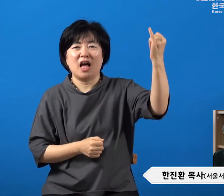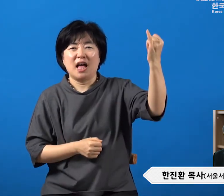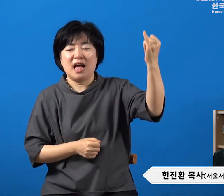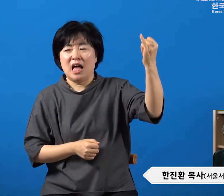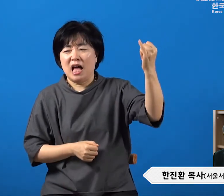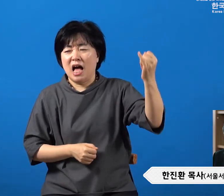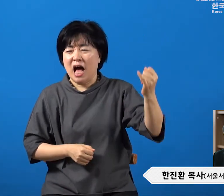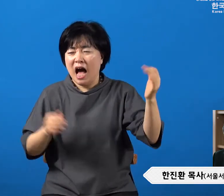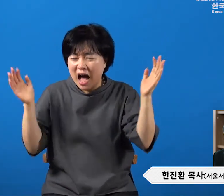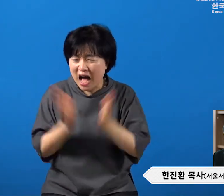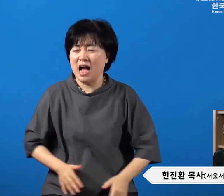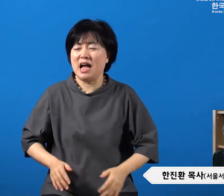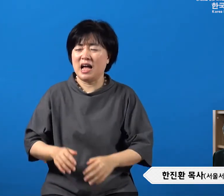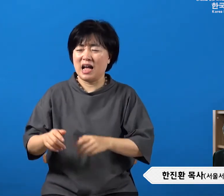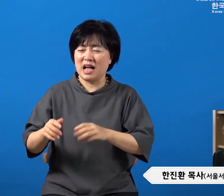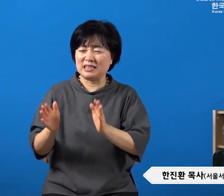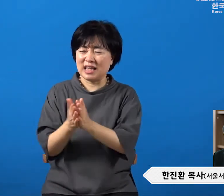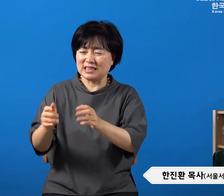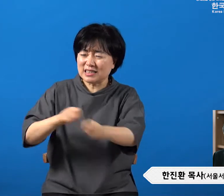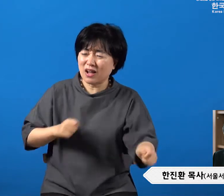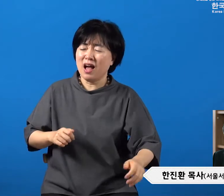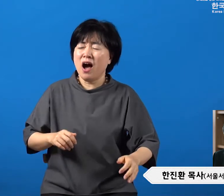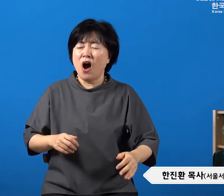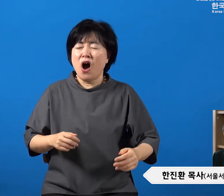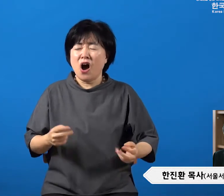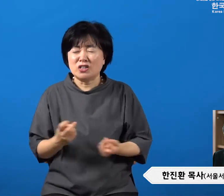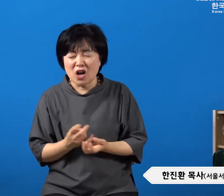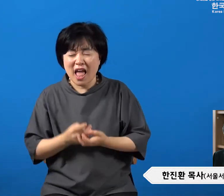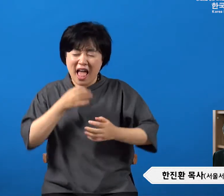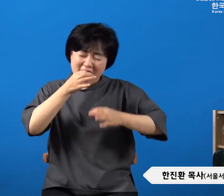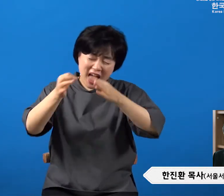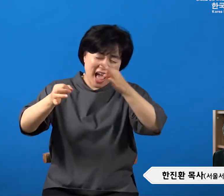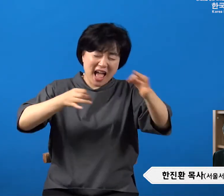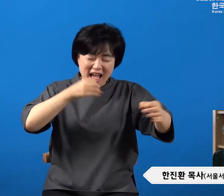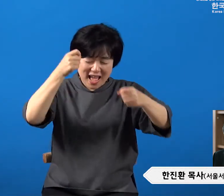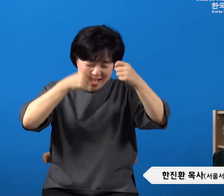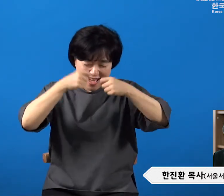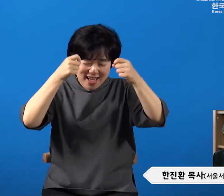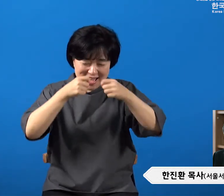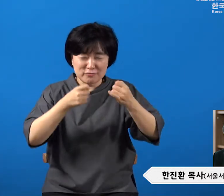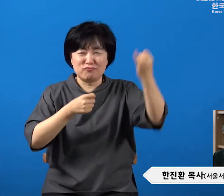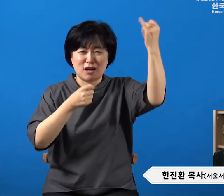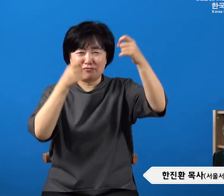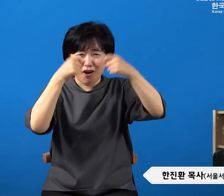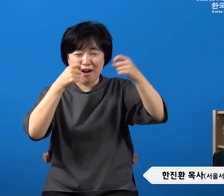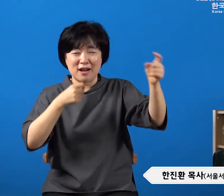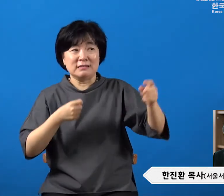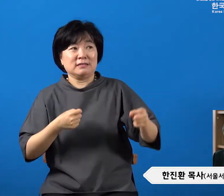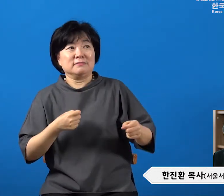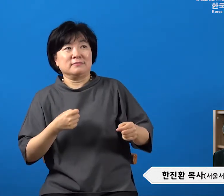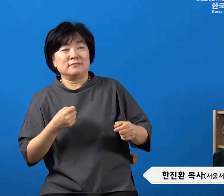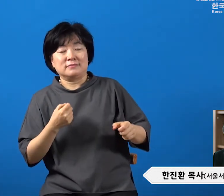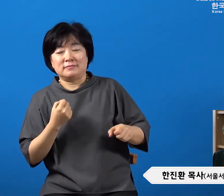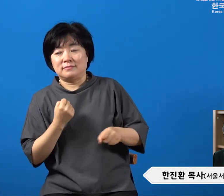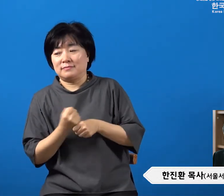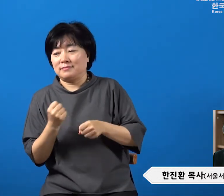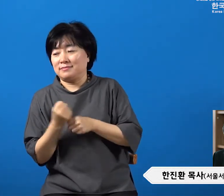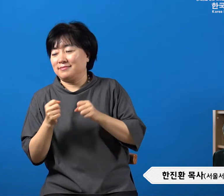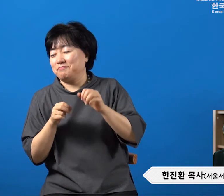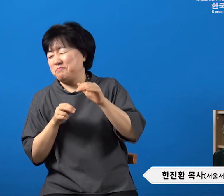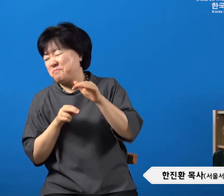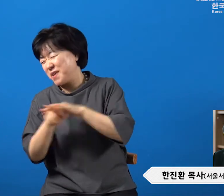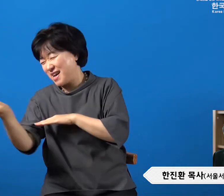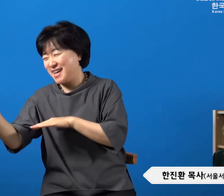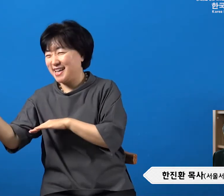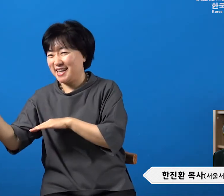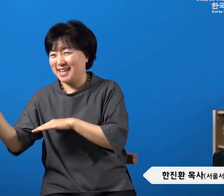누나는 책을 찢었다고 그냥 소리치고 우는데 그 소리를 뒤로 하고 밖으로 휙 놔버렸습니다. 대문 옆에